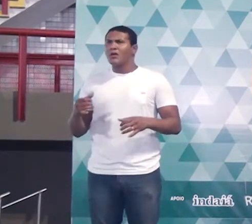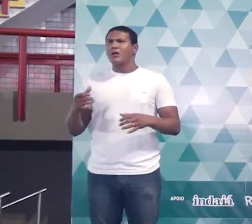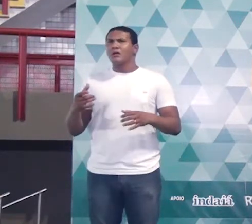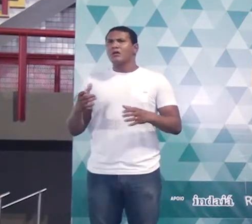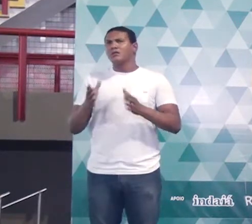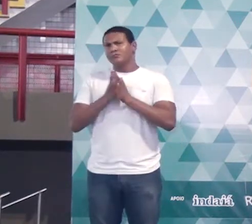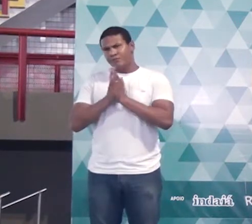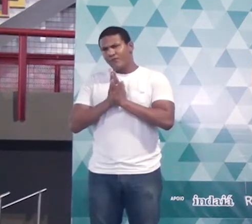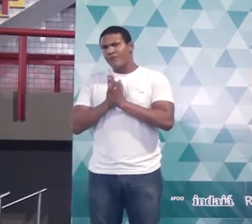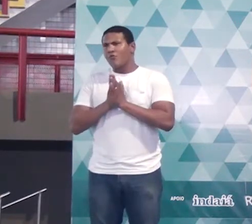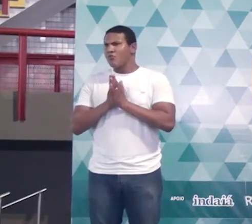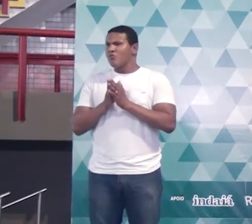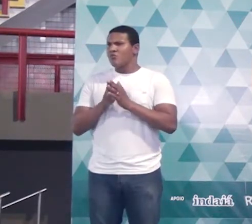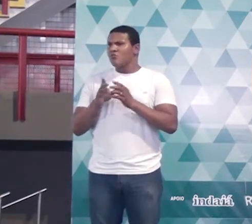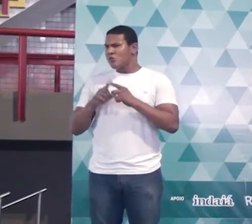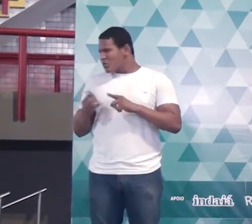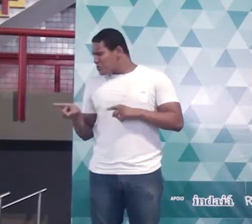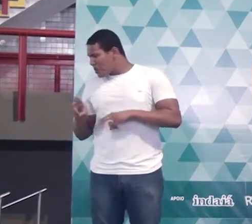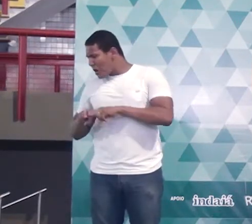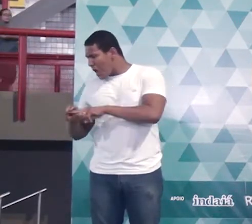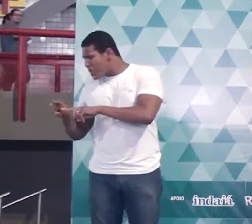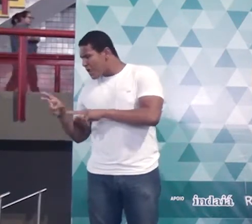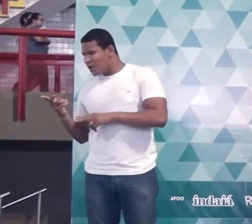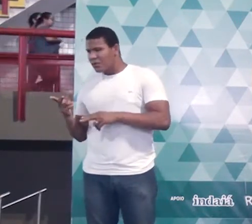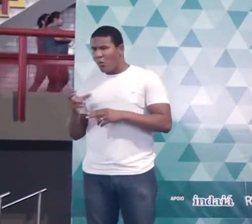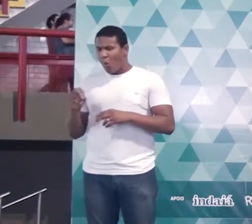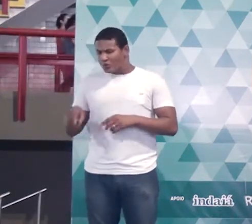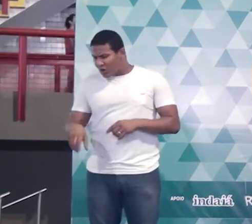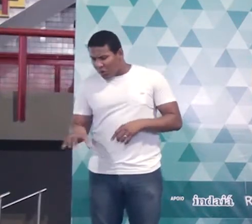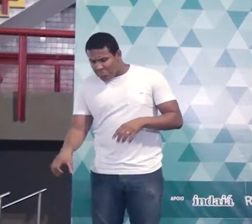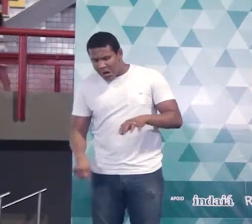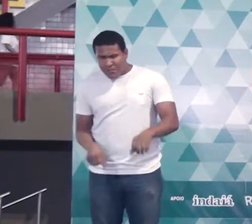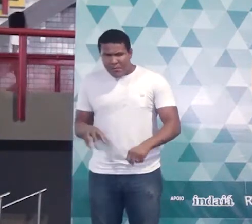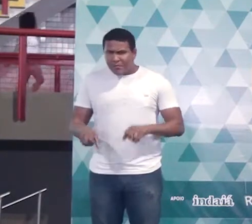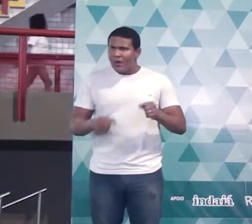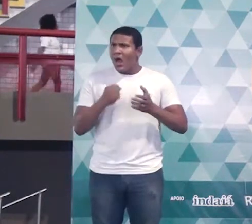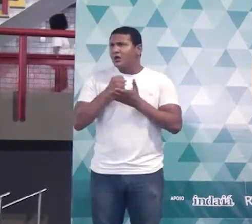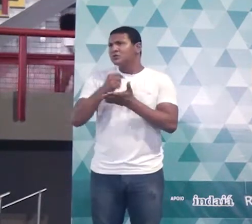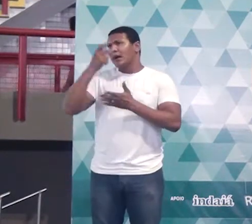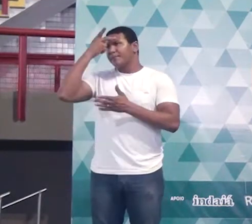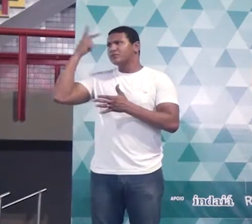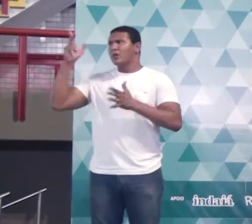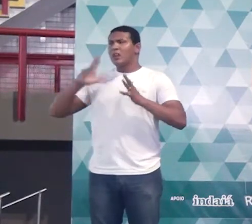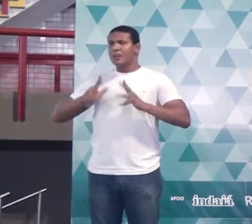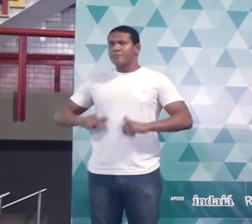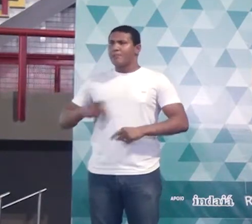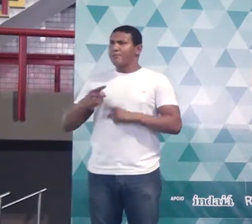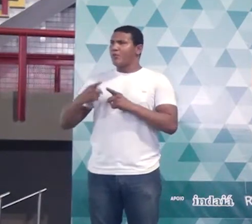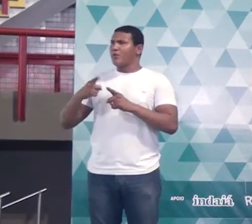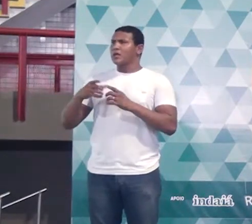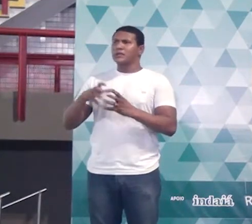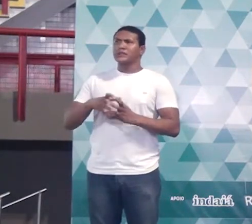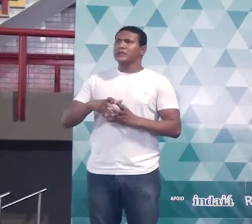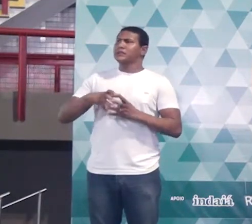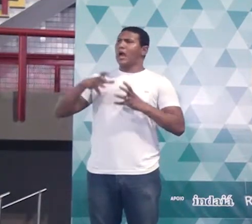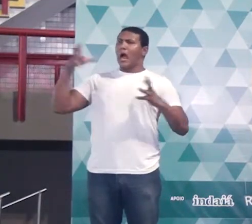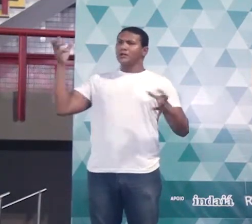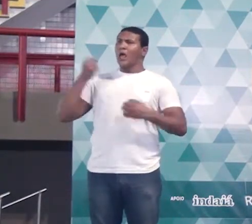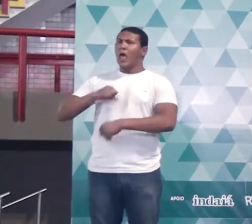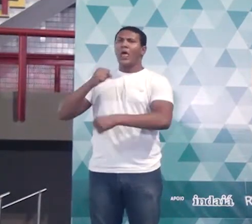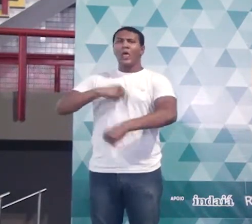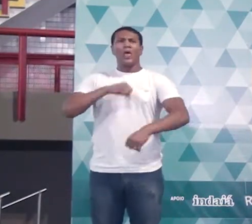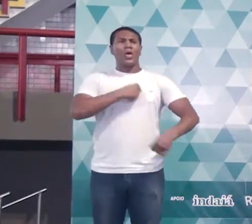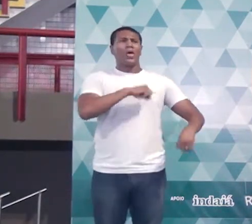não só na sua cadeira, nas cadeiras vizinhas, no chão. Faça isso para ajudar o pessoal da limpeza e também para ajudar